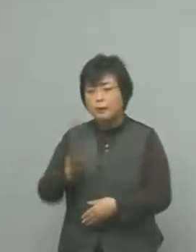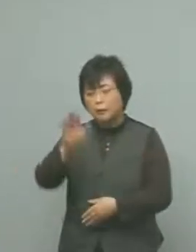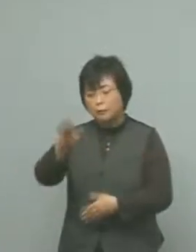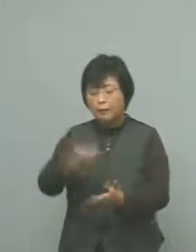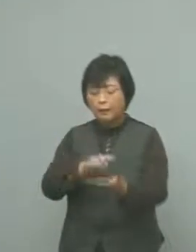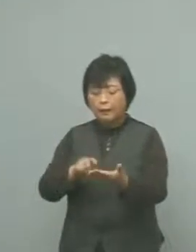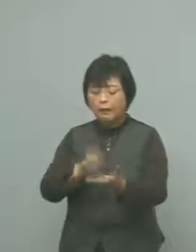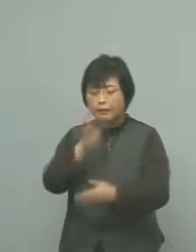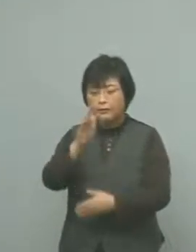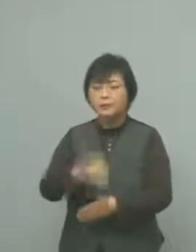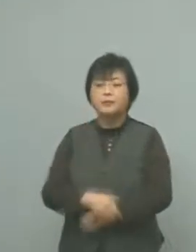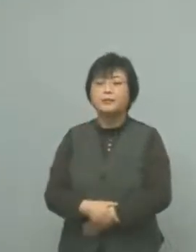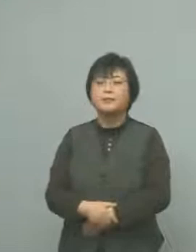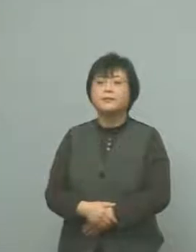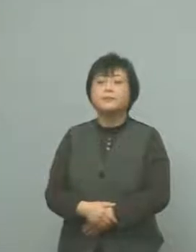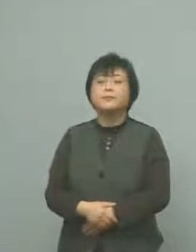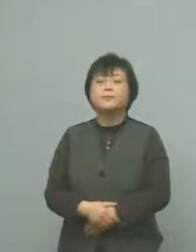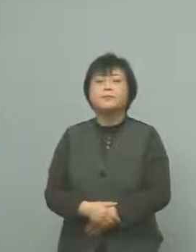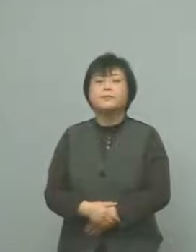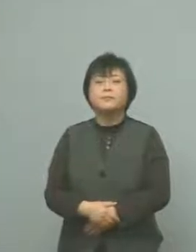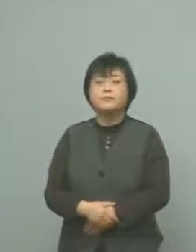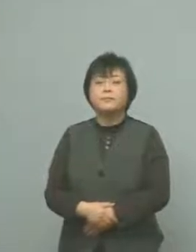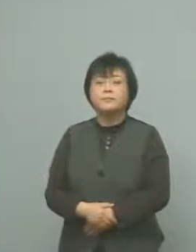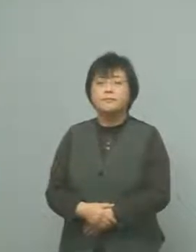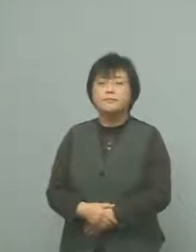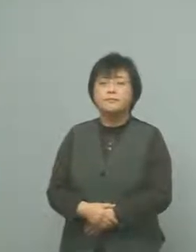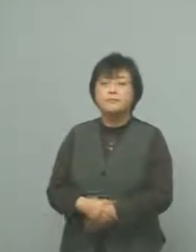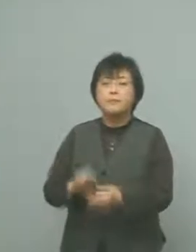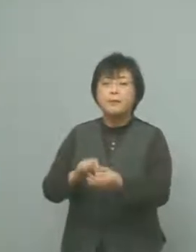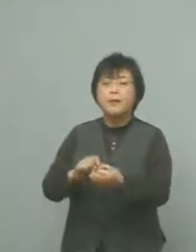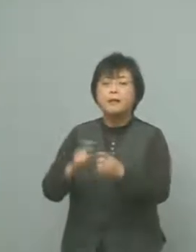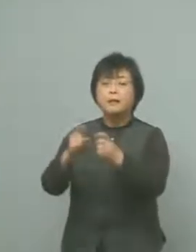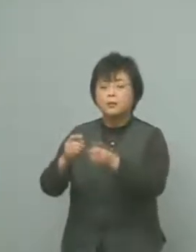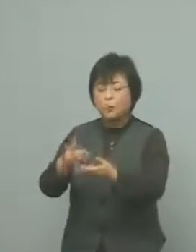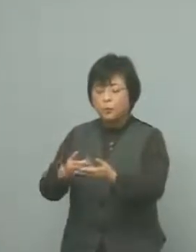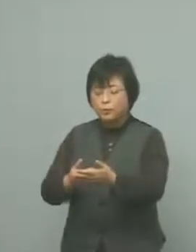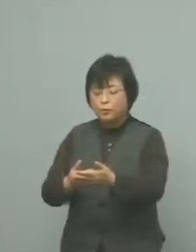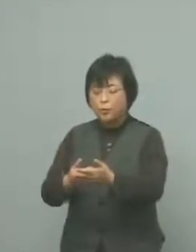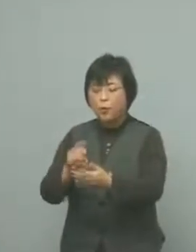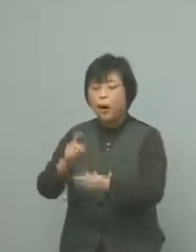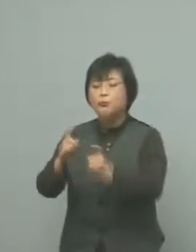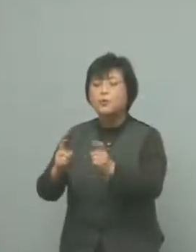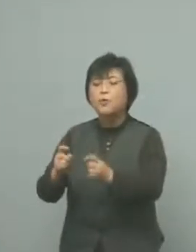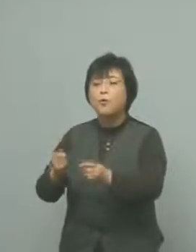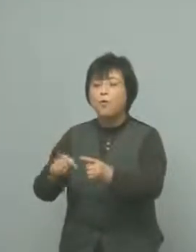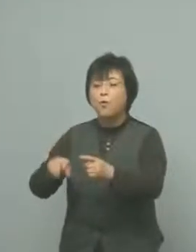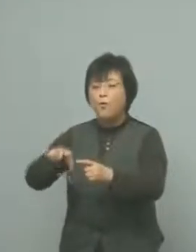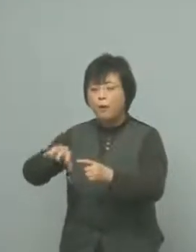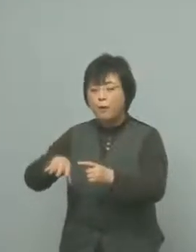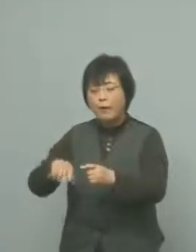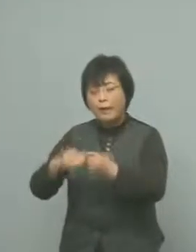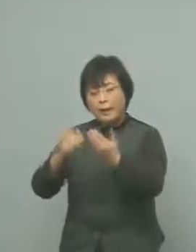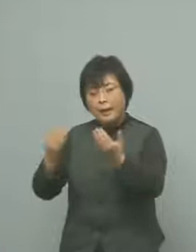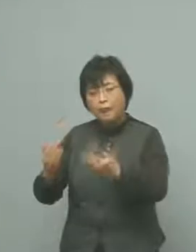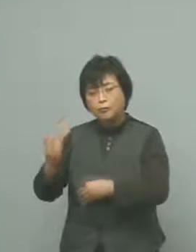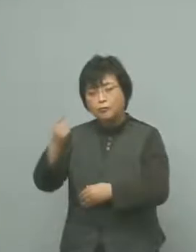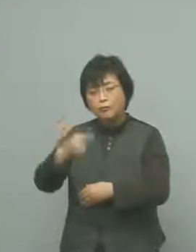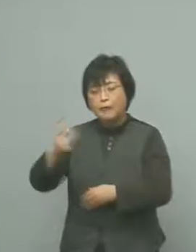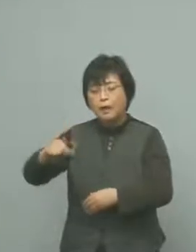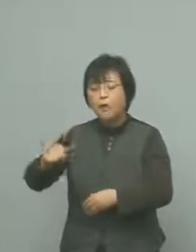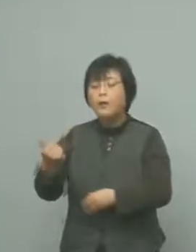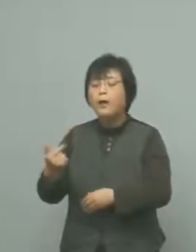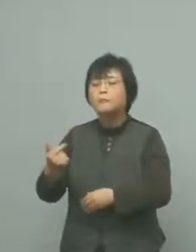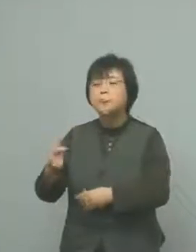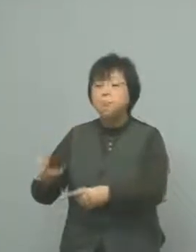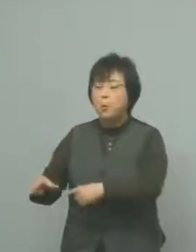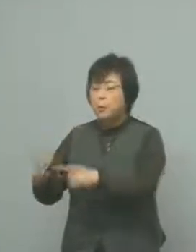後ほどご覧になっていただきたいと思います。山形城跡の花城公園は約1500本